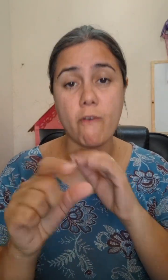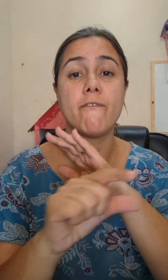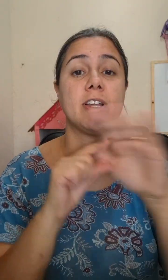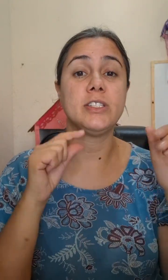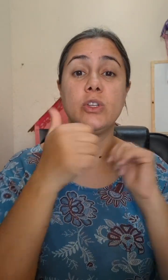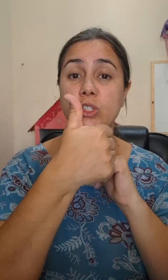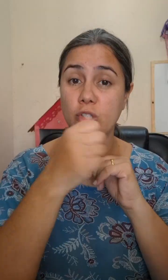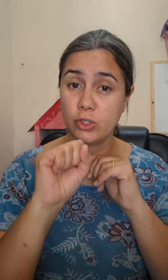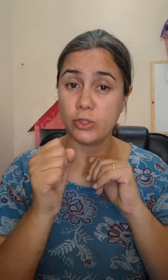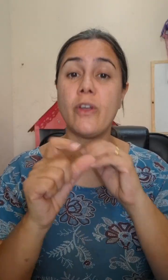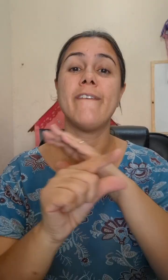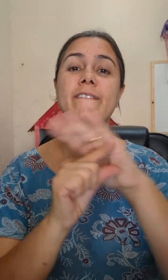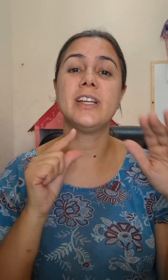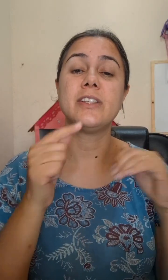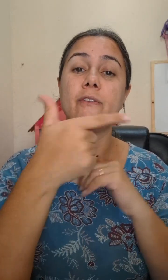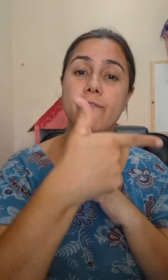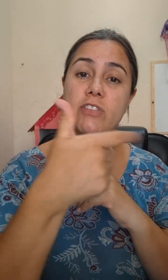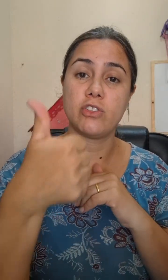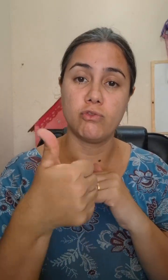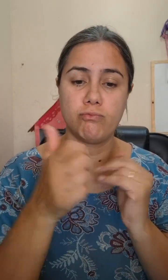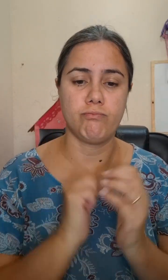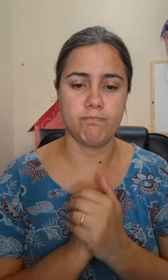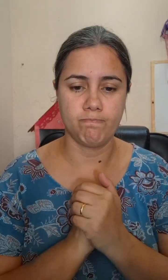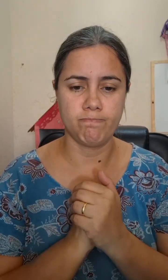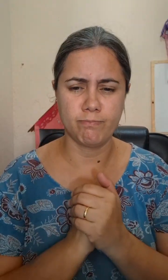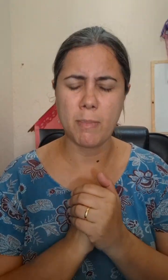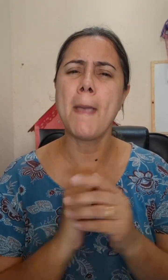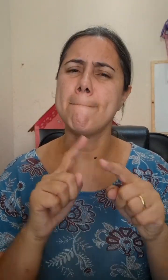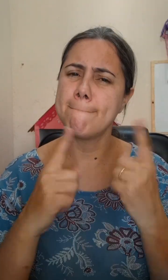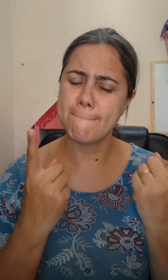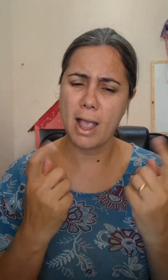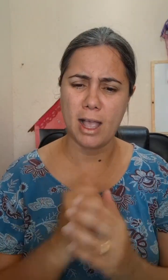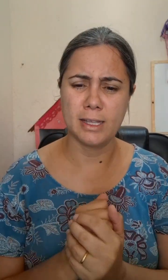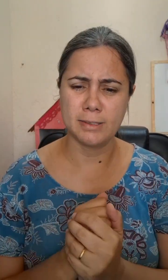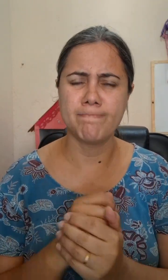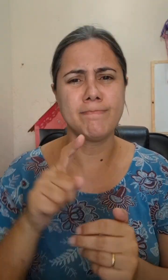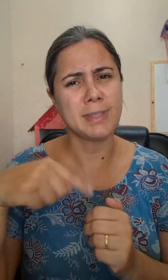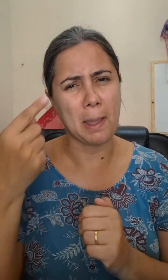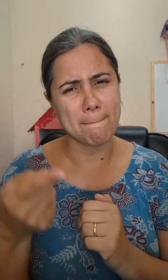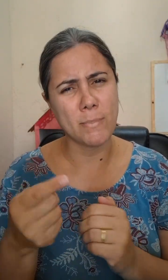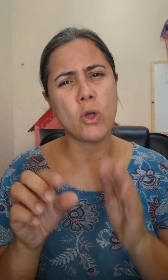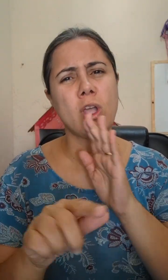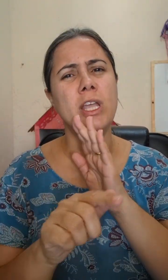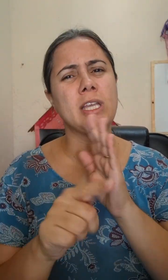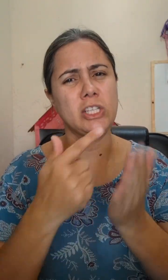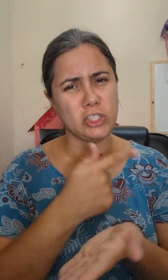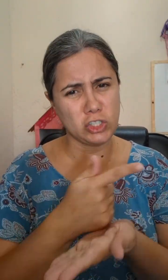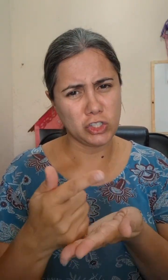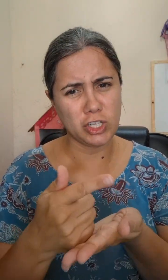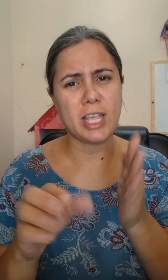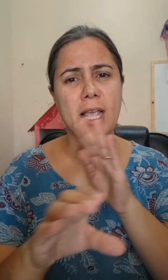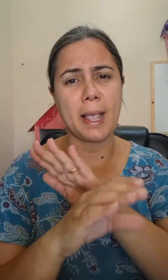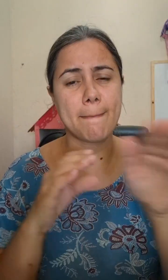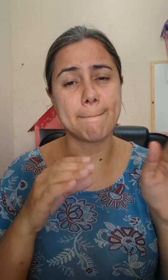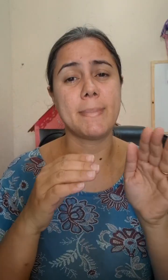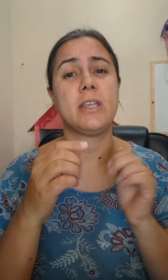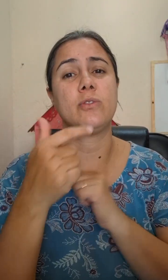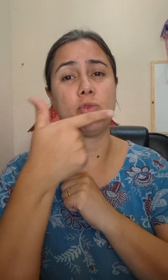12, versículo 18 e versículo 20. Mas, lá em Gênesis capítulo